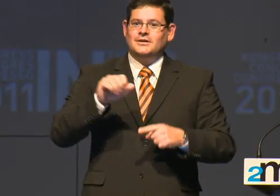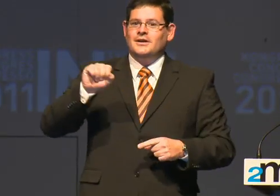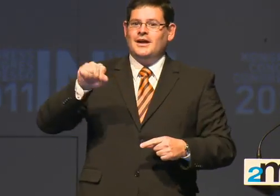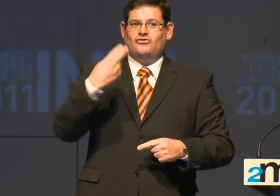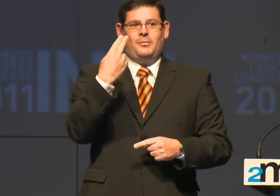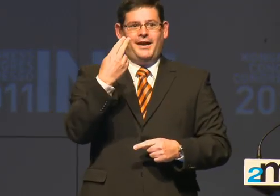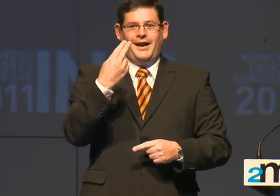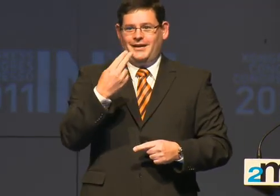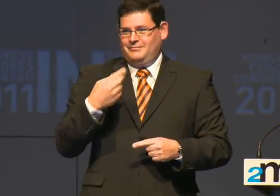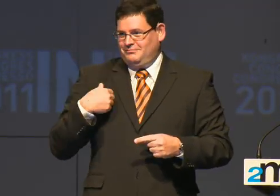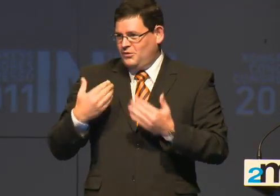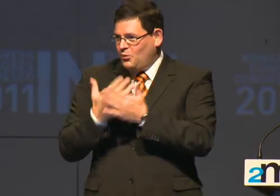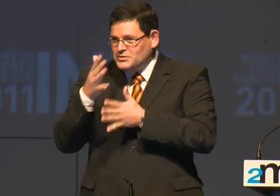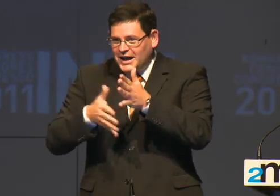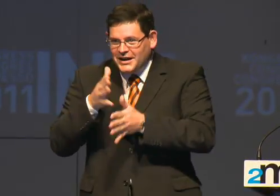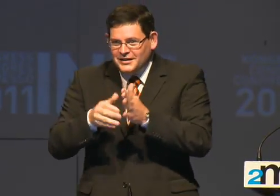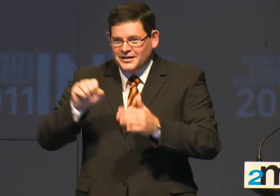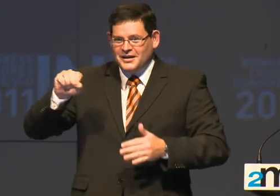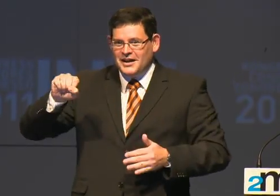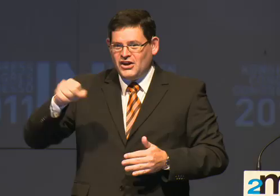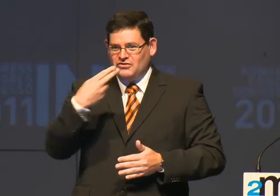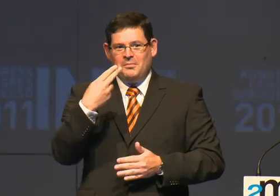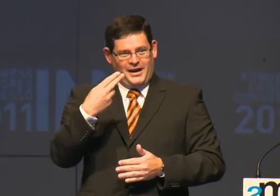Tout d'abord, merci de votre invitation.